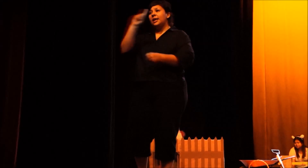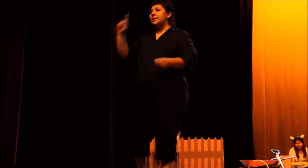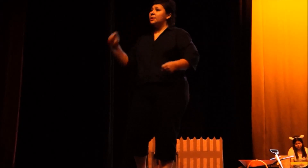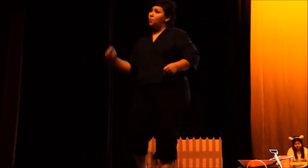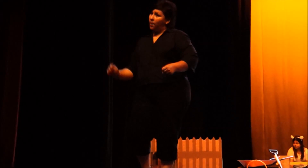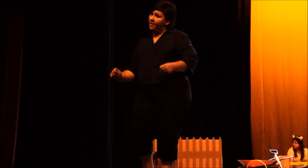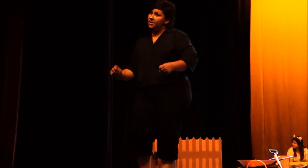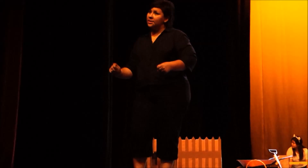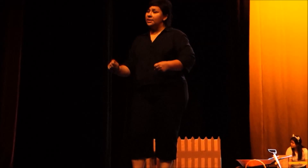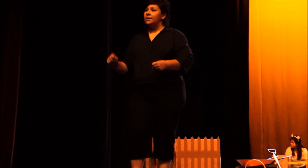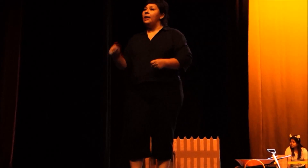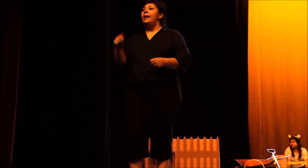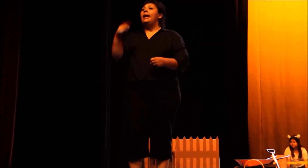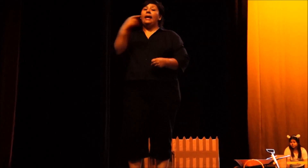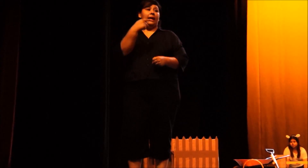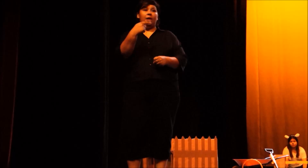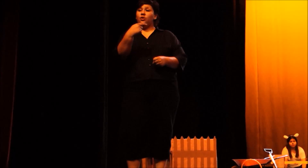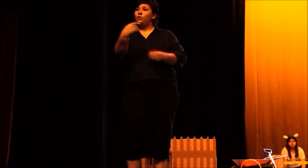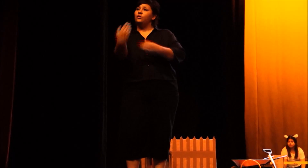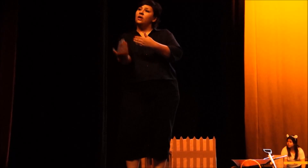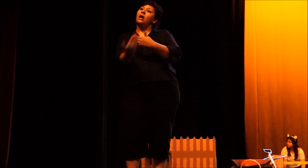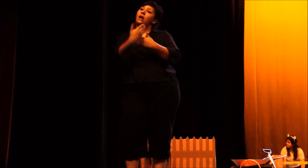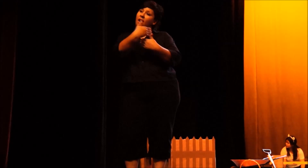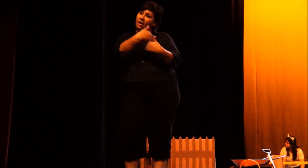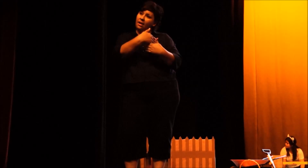Dos días después,